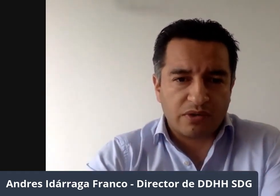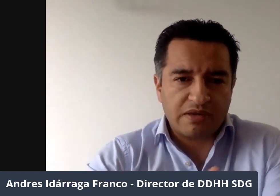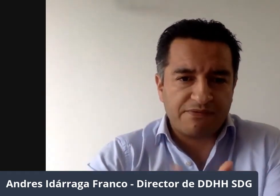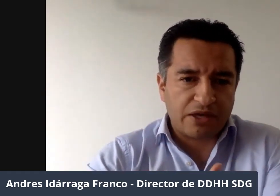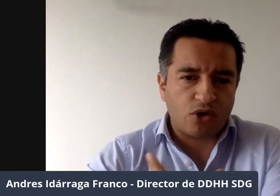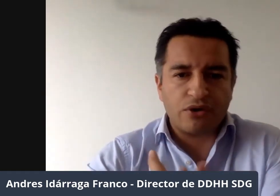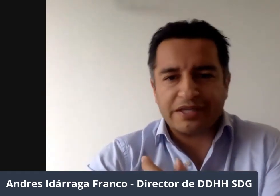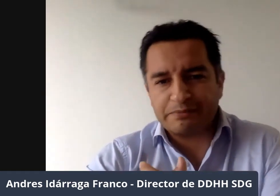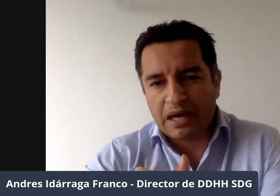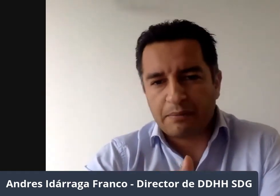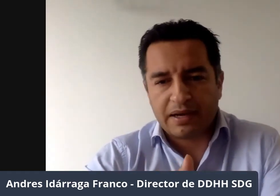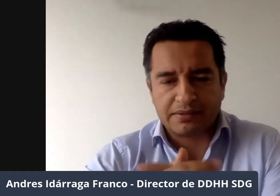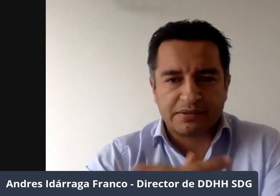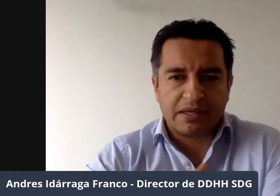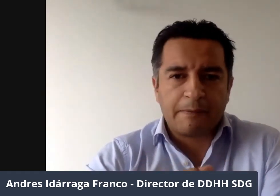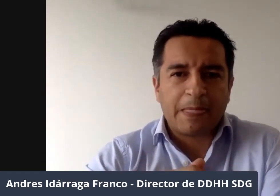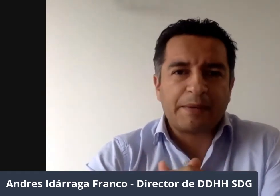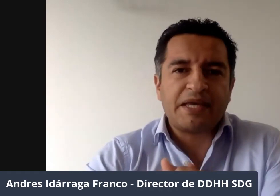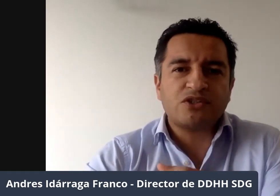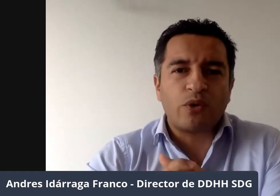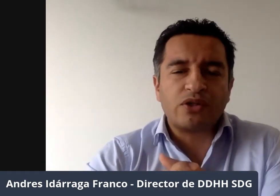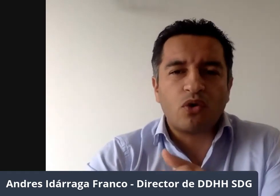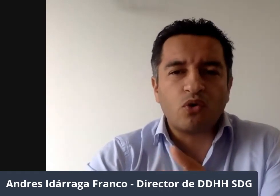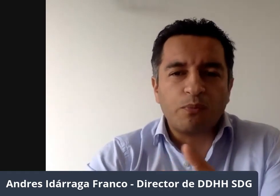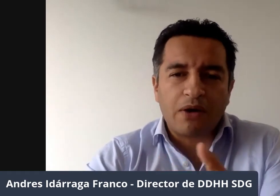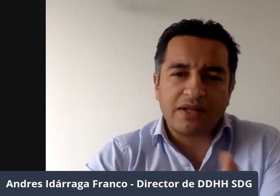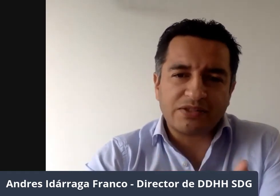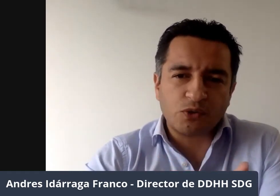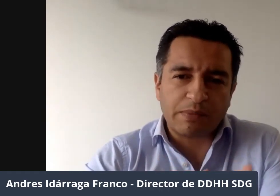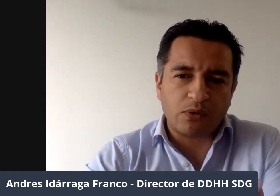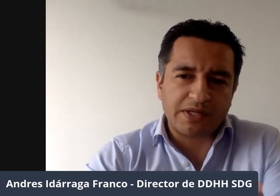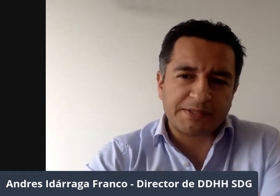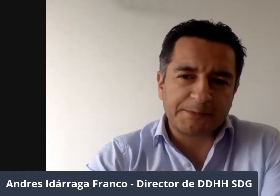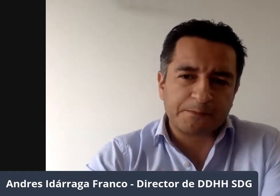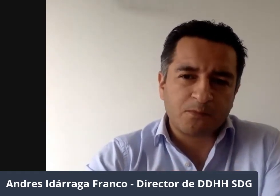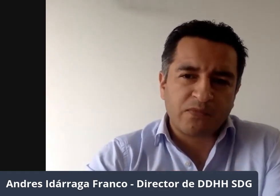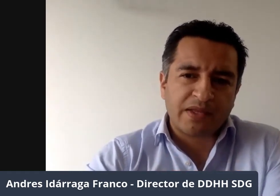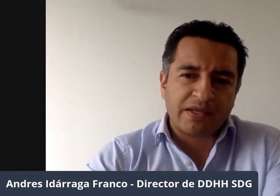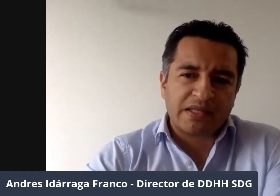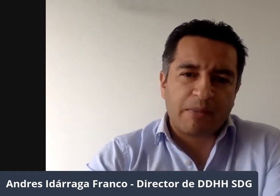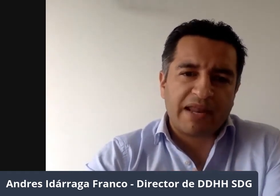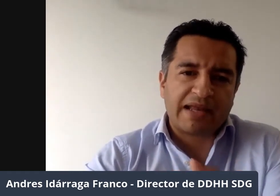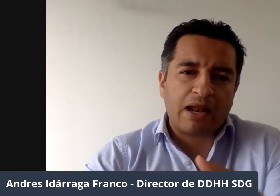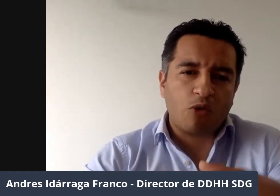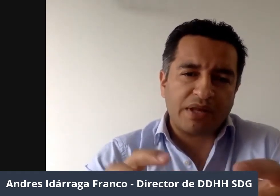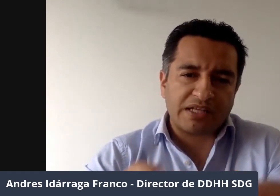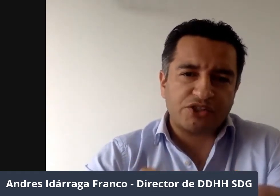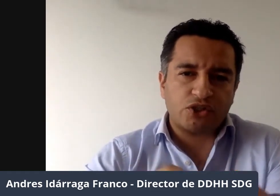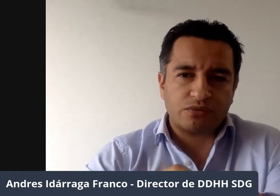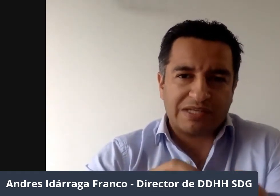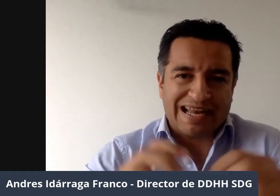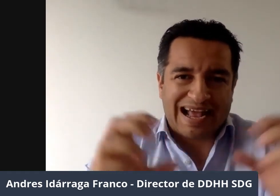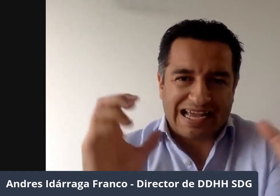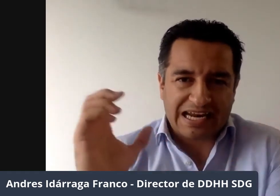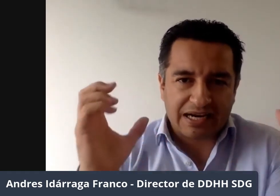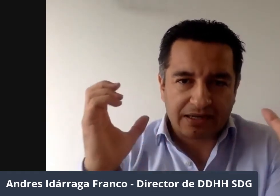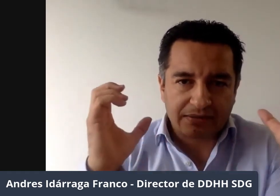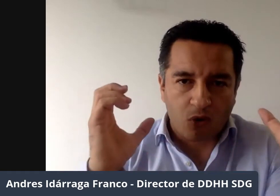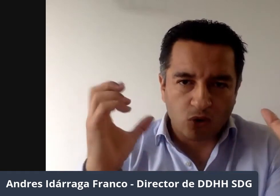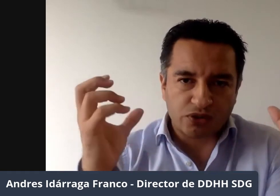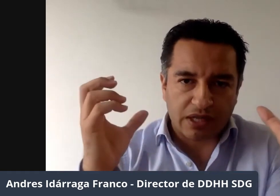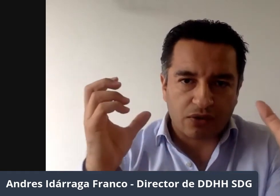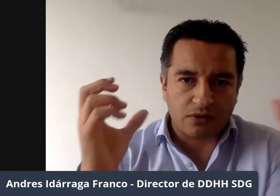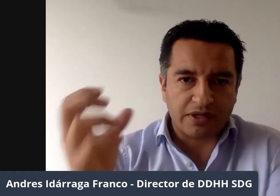europeas como inferiores, bárbaras, y sobre todo culpables de su inmadurez. De manera que la dominación y la